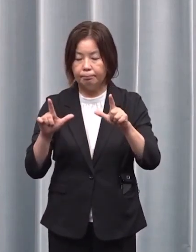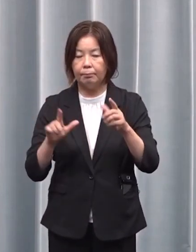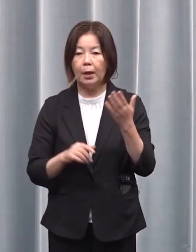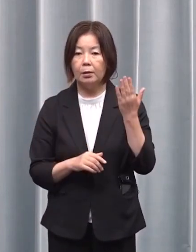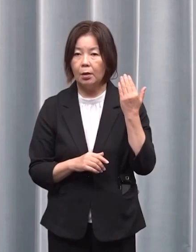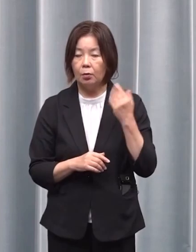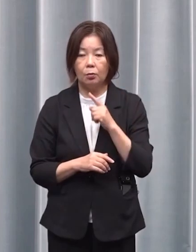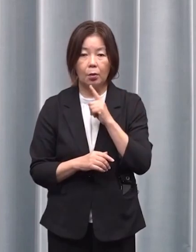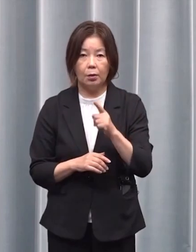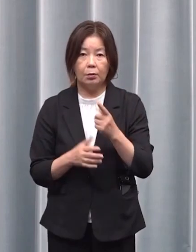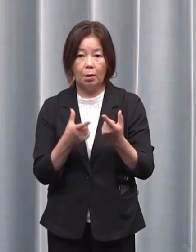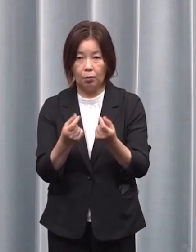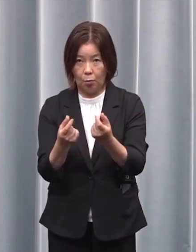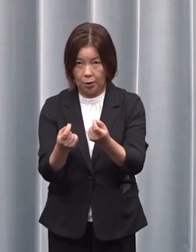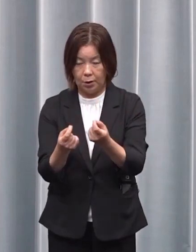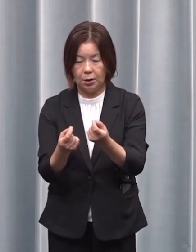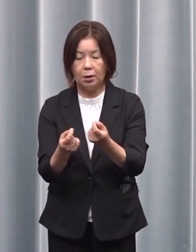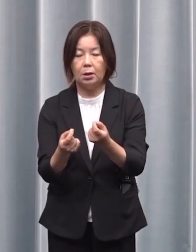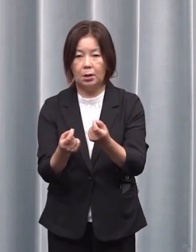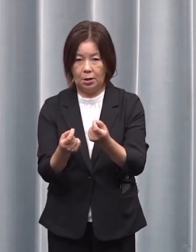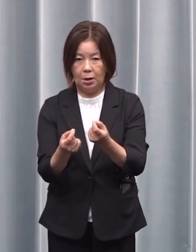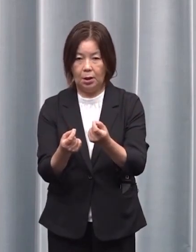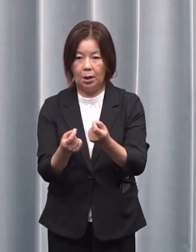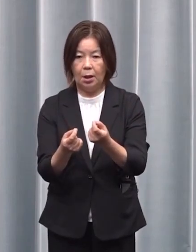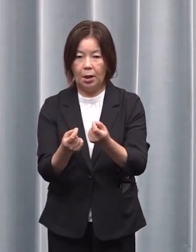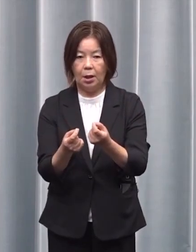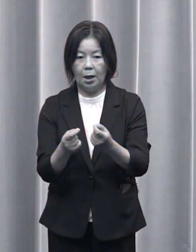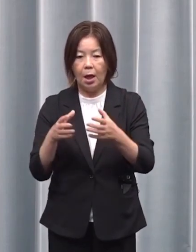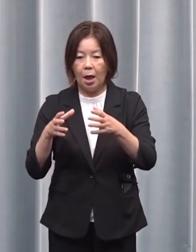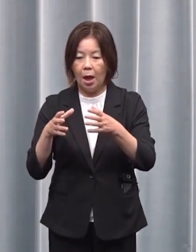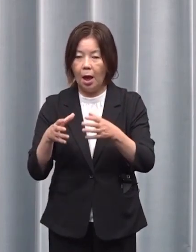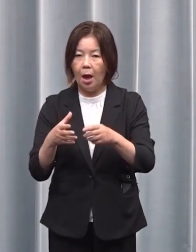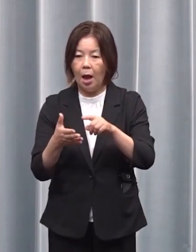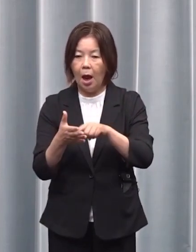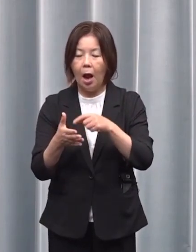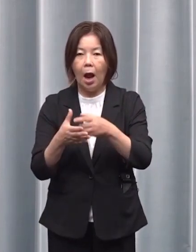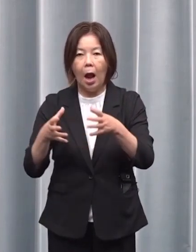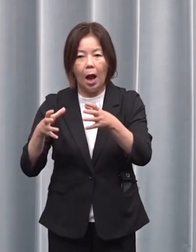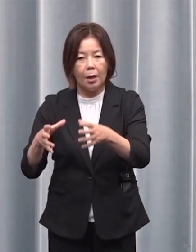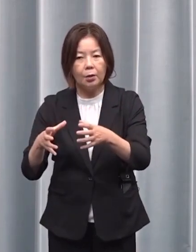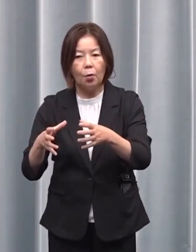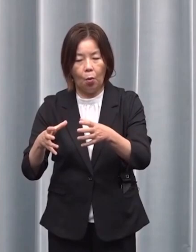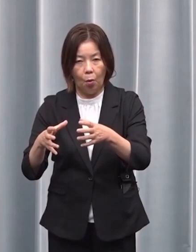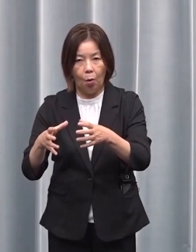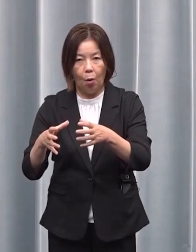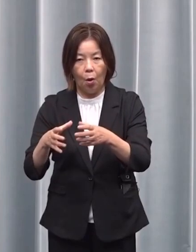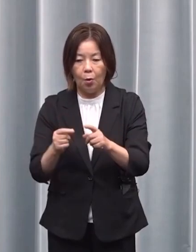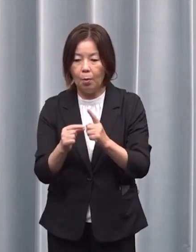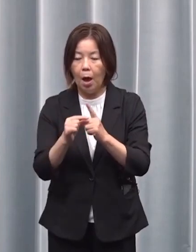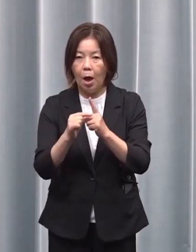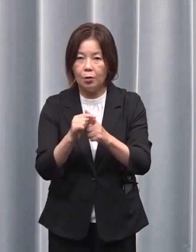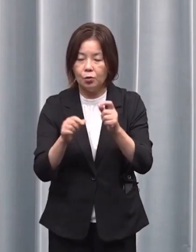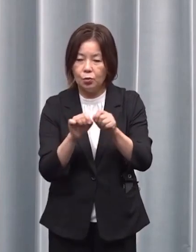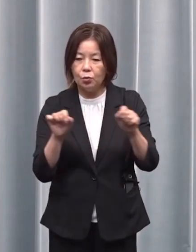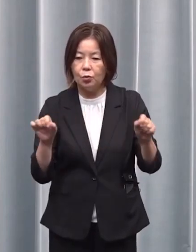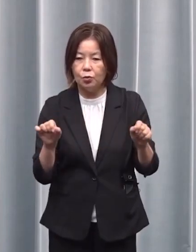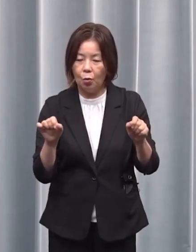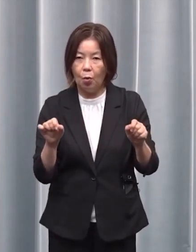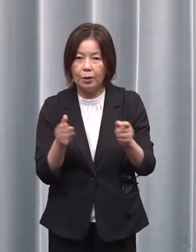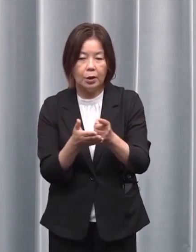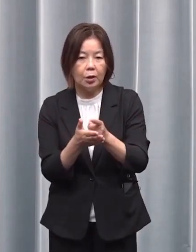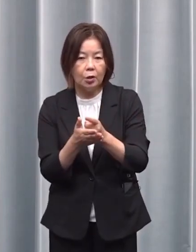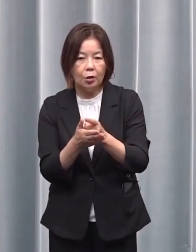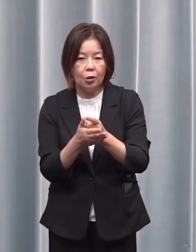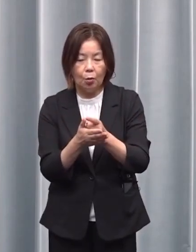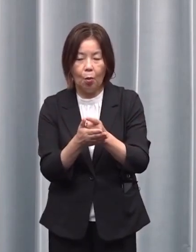申し上げたとおりでありますけれども、廃炉に関しましては国が定めた中長期ロードマップに基づき取り組みが